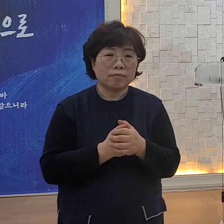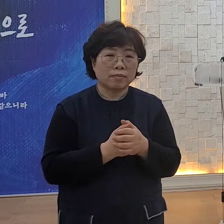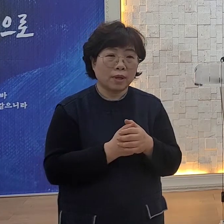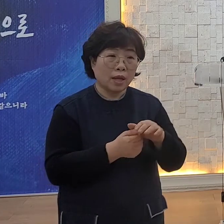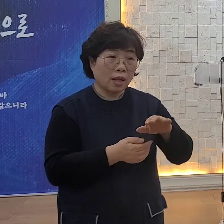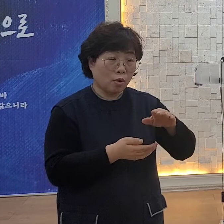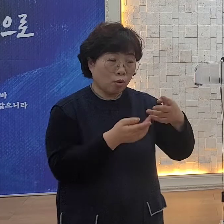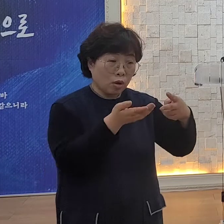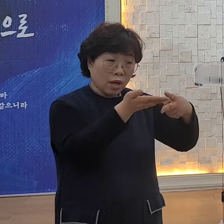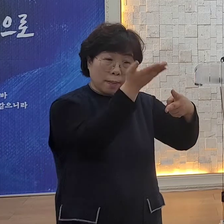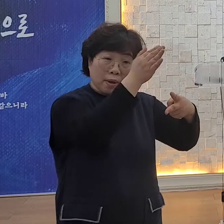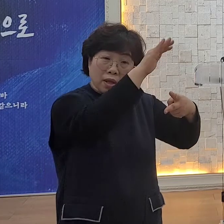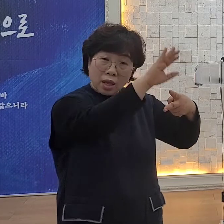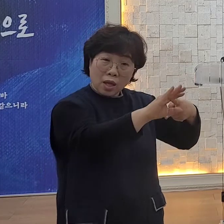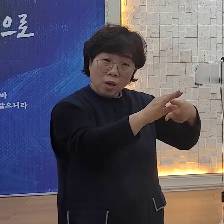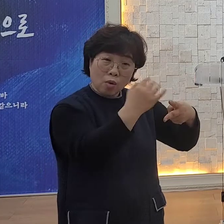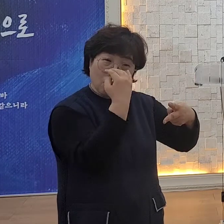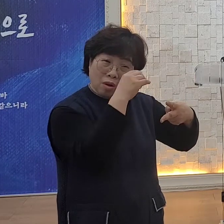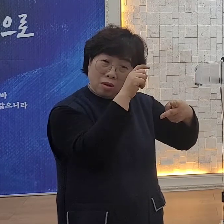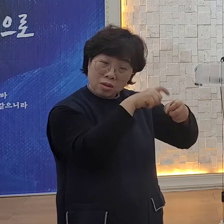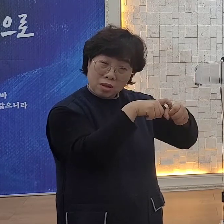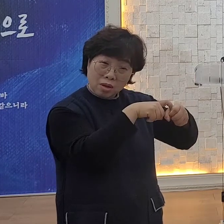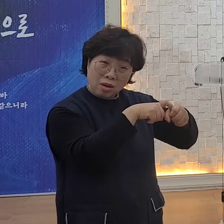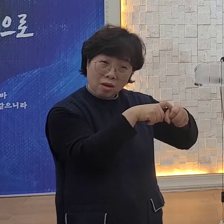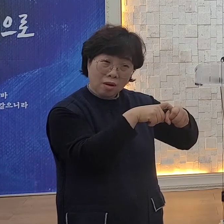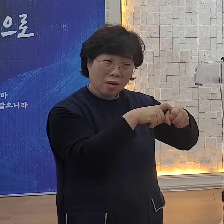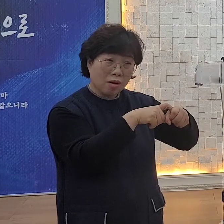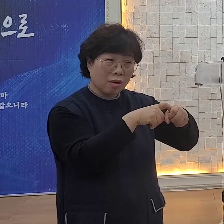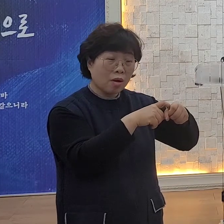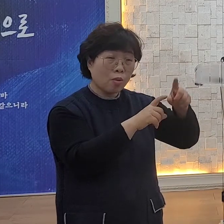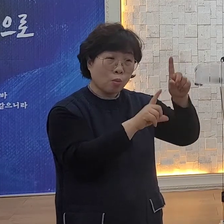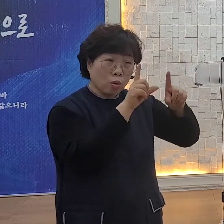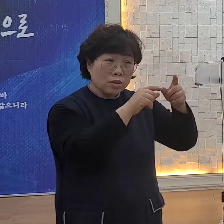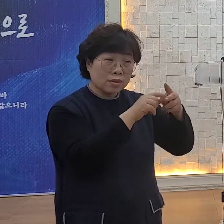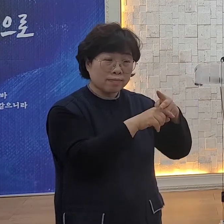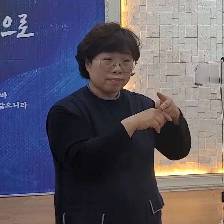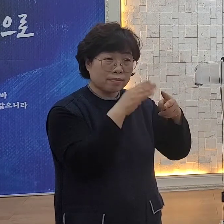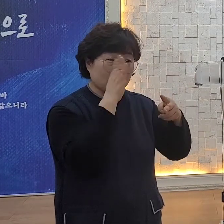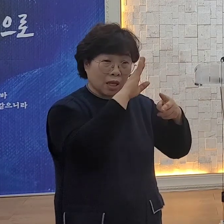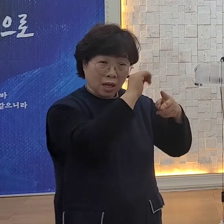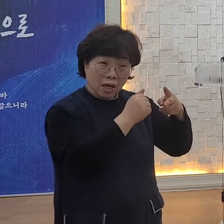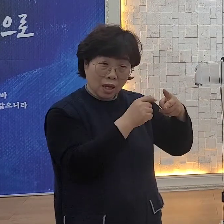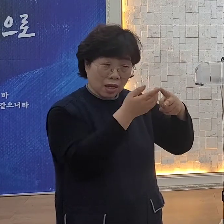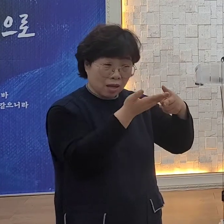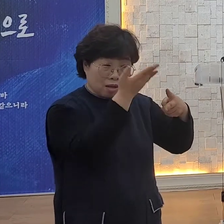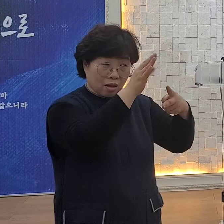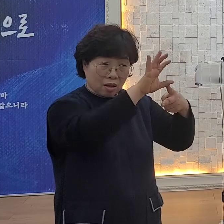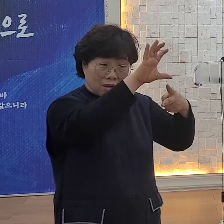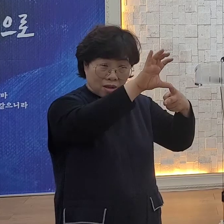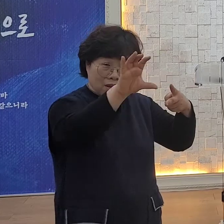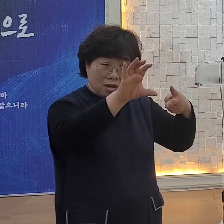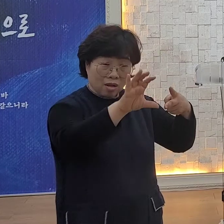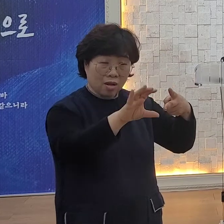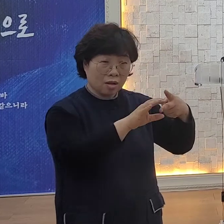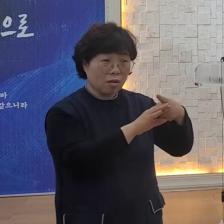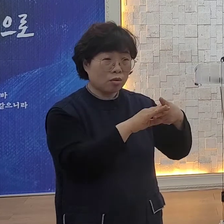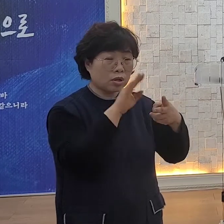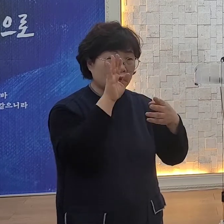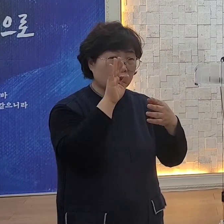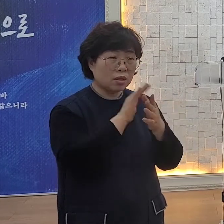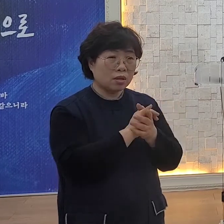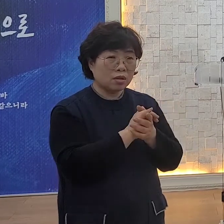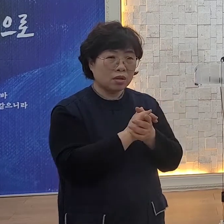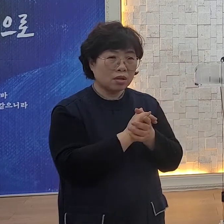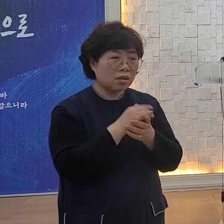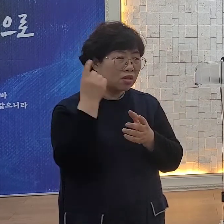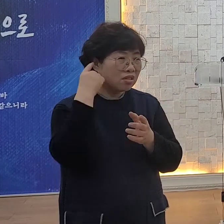동성애라든지 아니면 뭐 어떤 음란, 뭐 어떤 외도 이런 성적인 타락 같은 큰 이야기를 하면 우리 모두